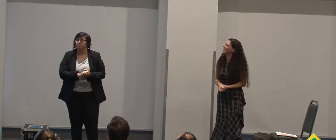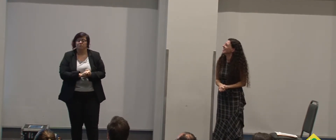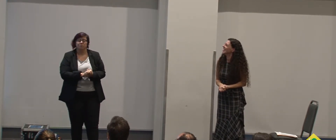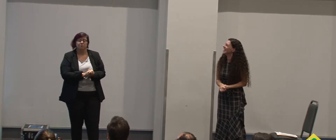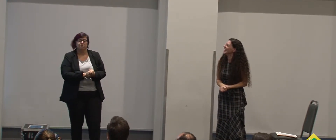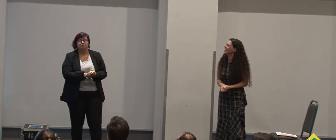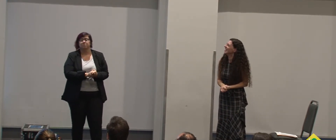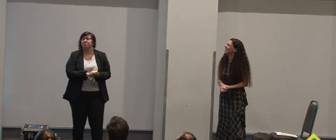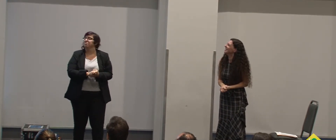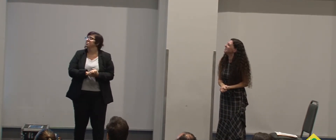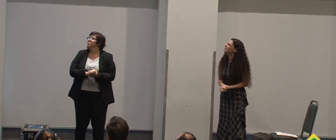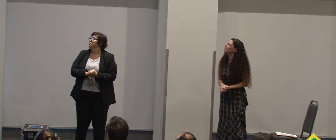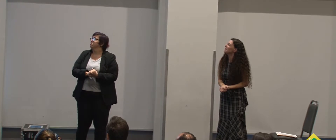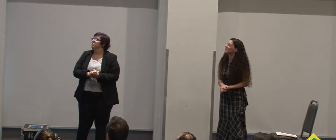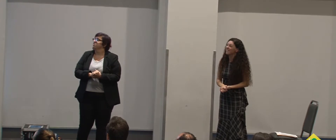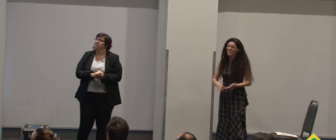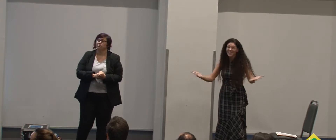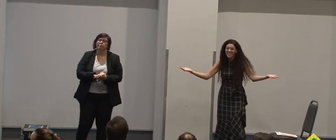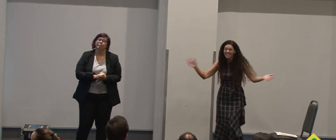ver.